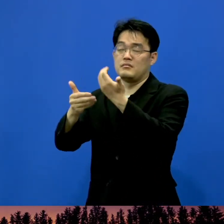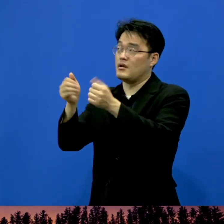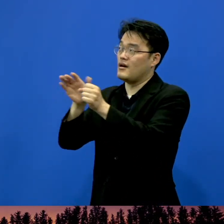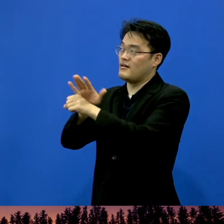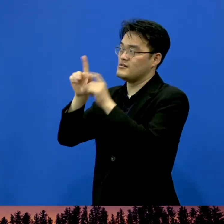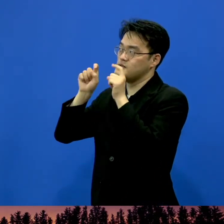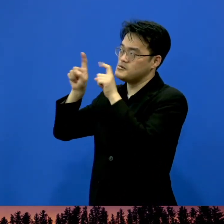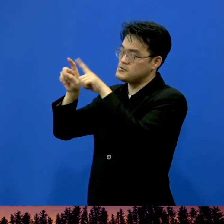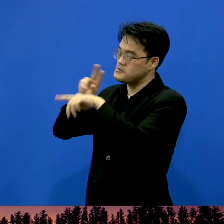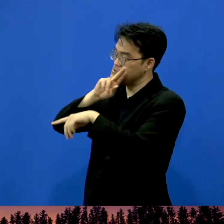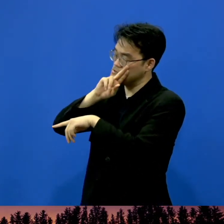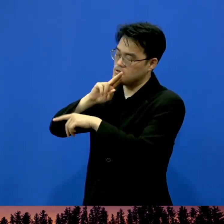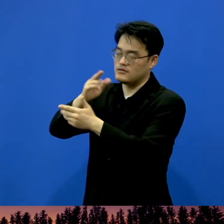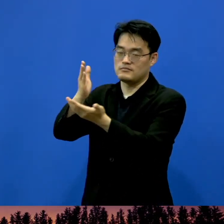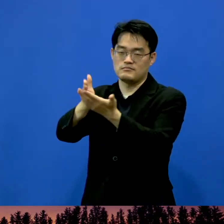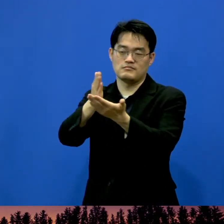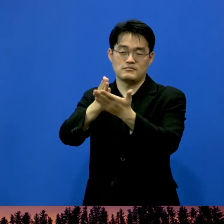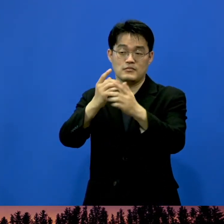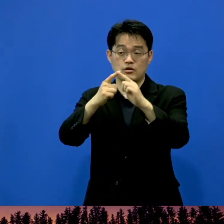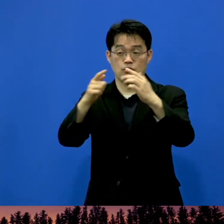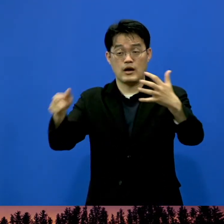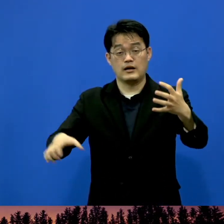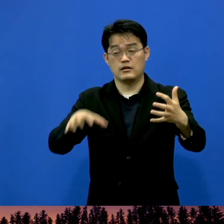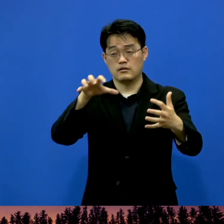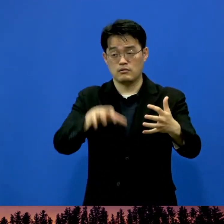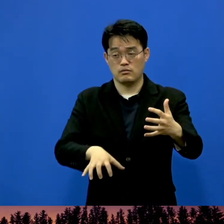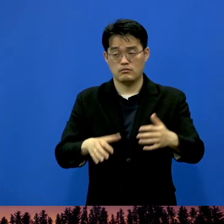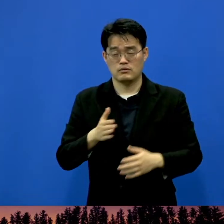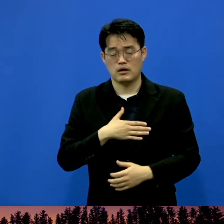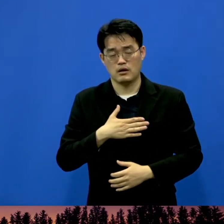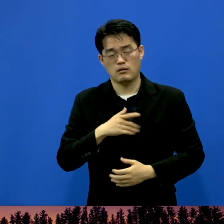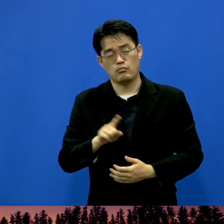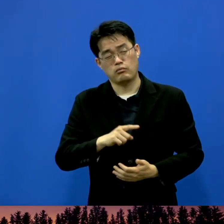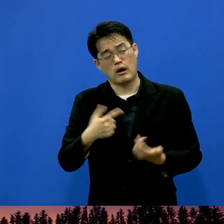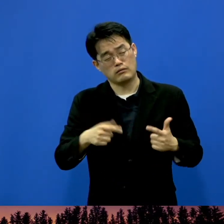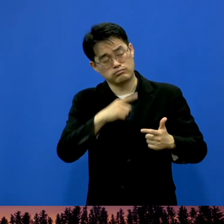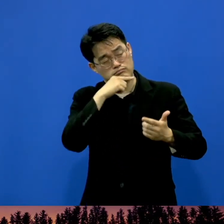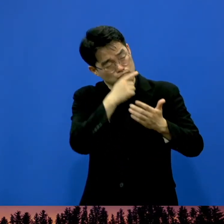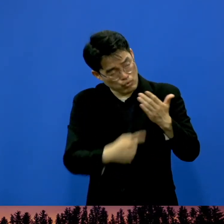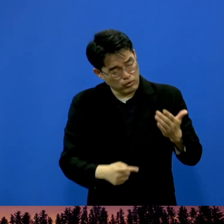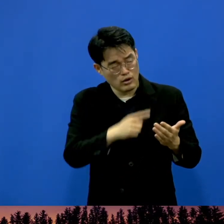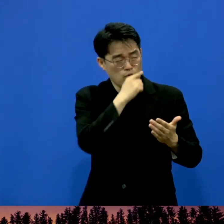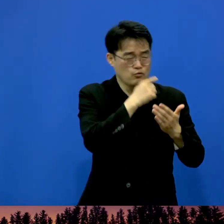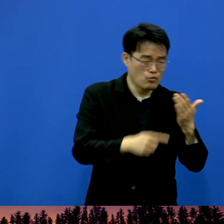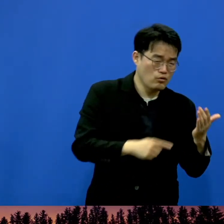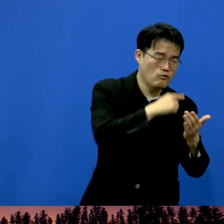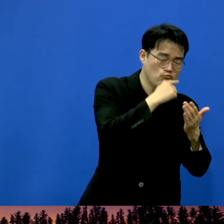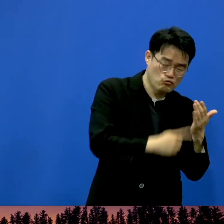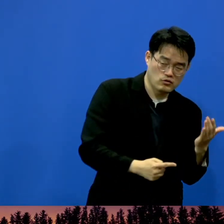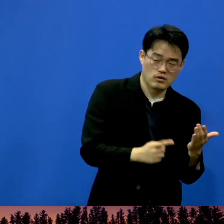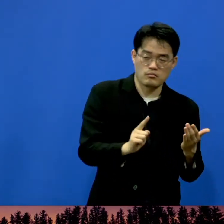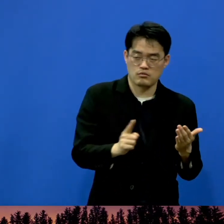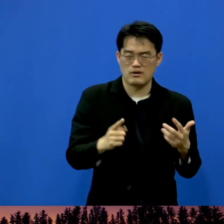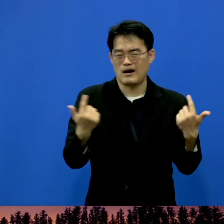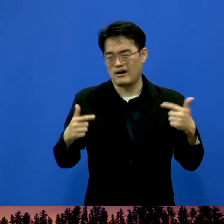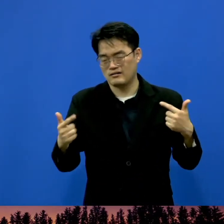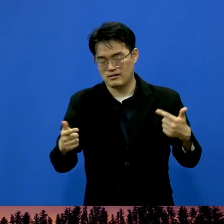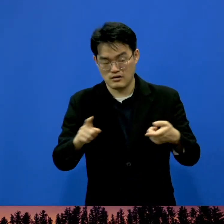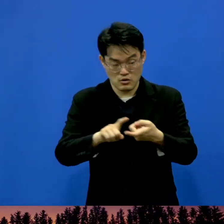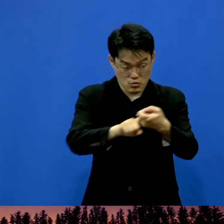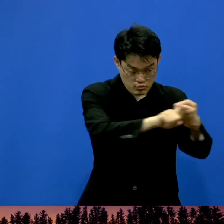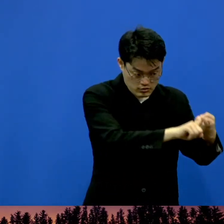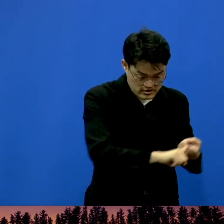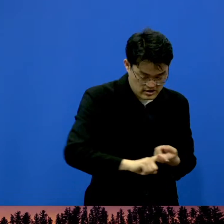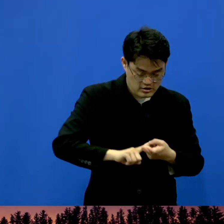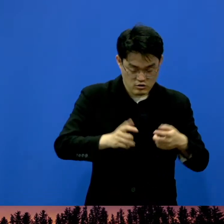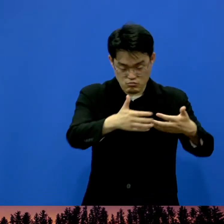여러분, 교회 안에서도 비의식을 가지고 있는 사람들이 있습니다. 그죠? 그건 뭐냐면, 이 조직된 공동체 안에 신앙생활 하다가 때로는